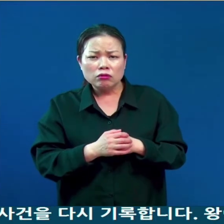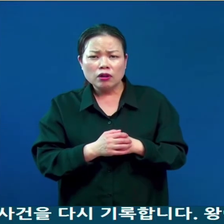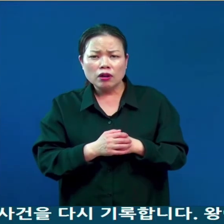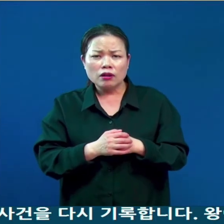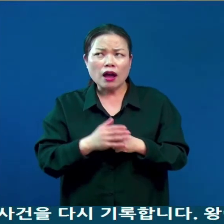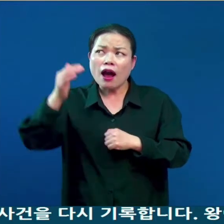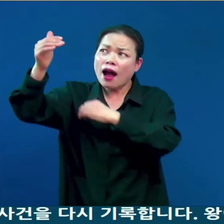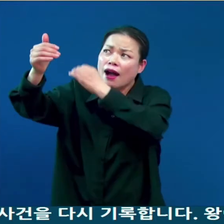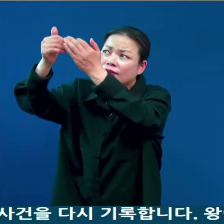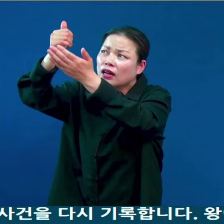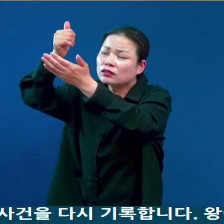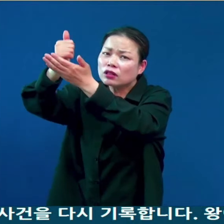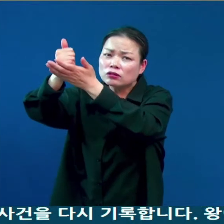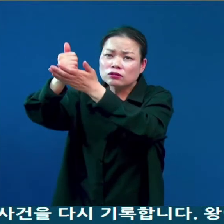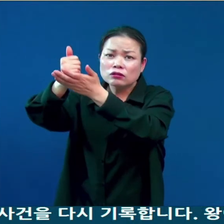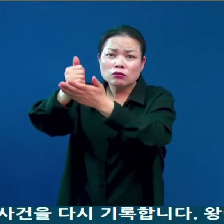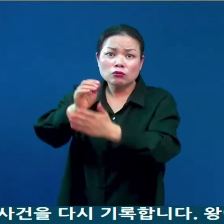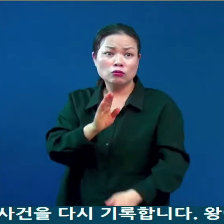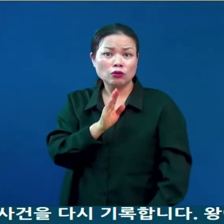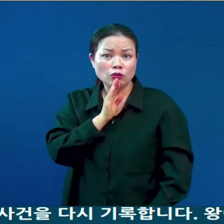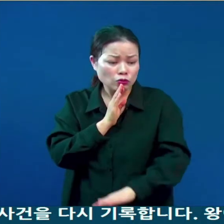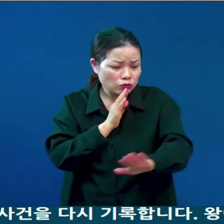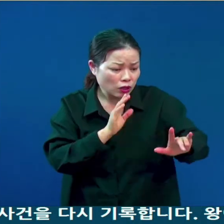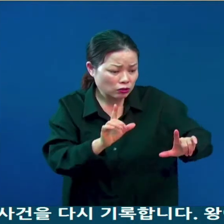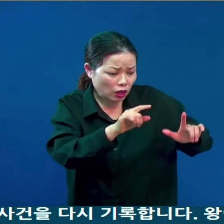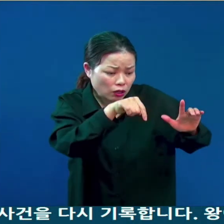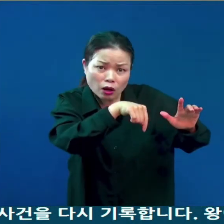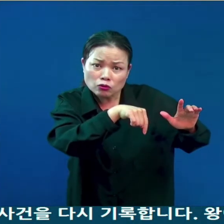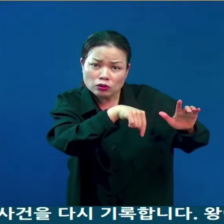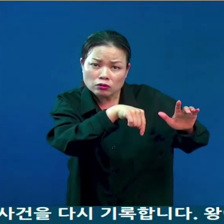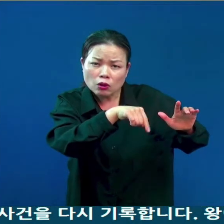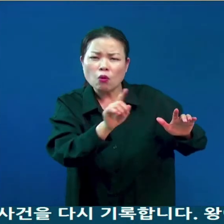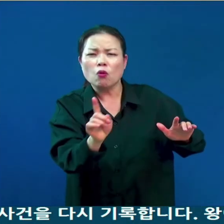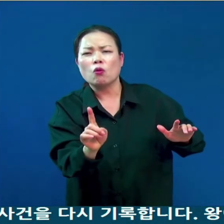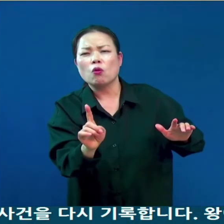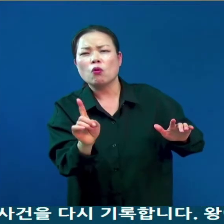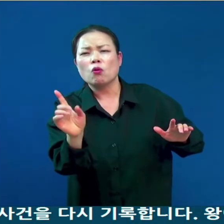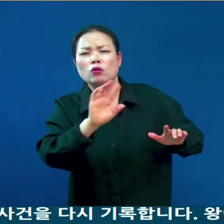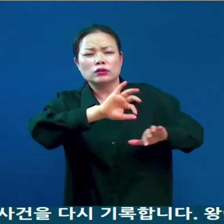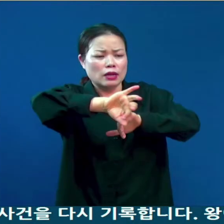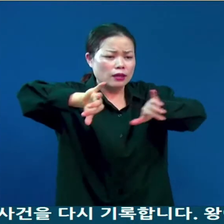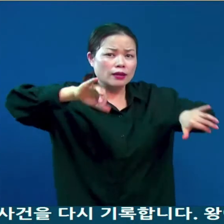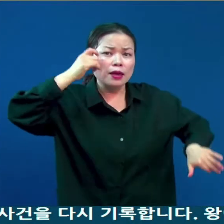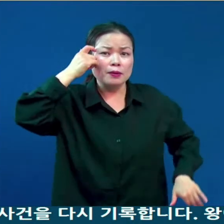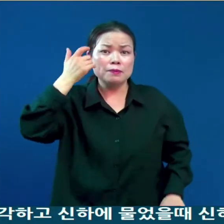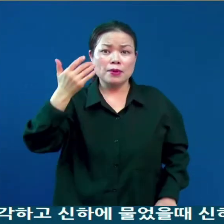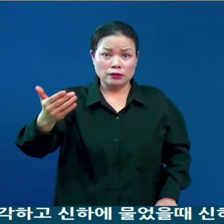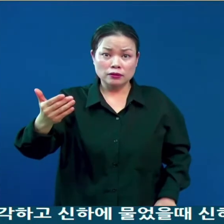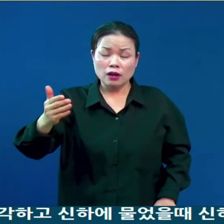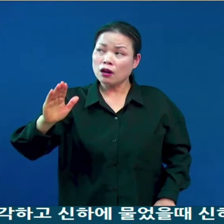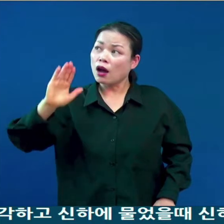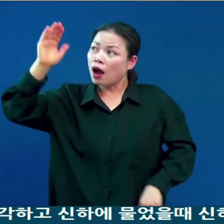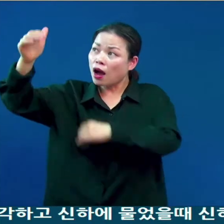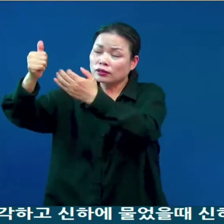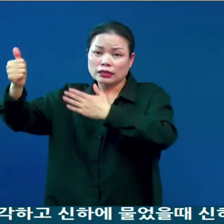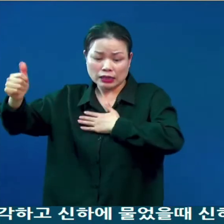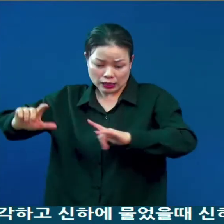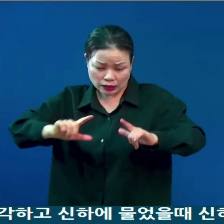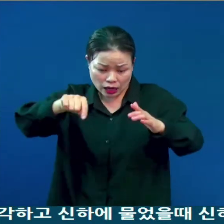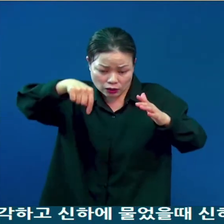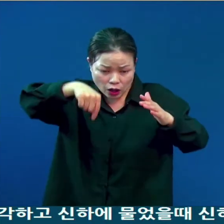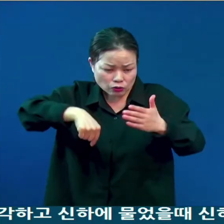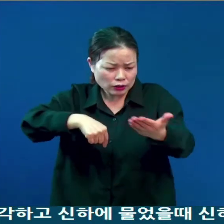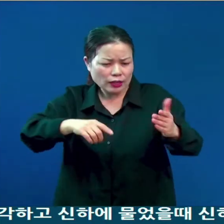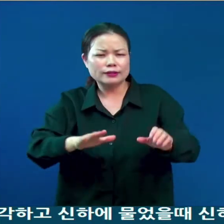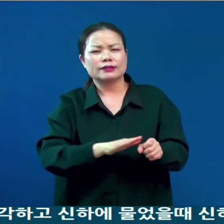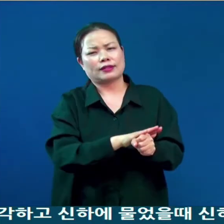그 하나님께서 과연 그러면 우리의 삶 가운데서 언제 개입하고 계시는가? 하나님이 정말 나의 삶 가운데서